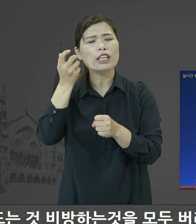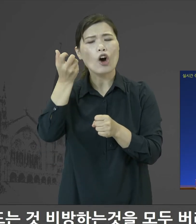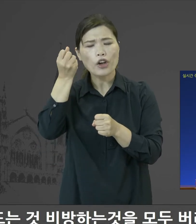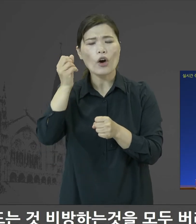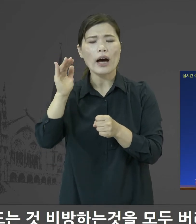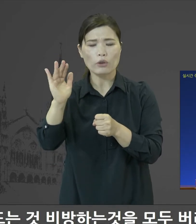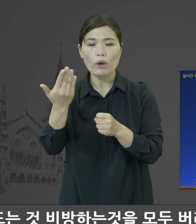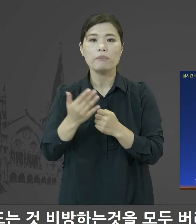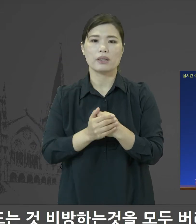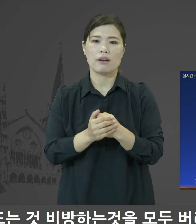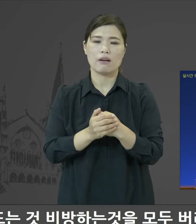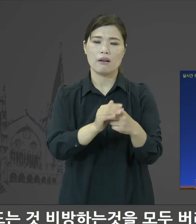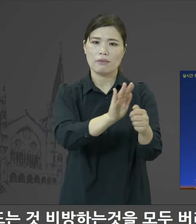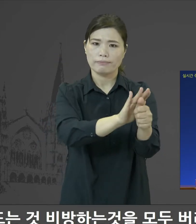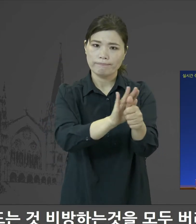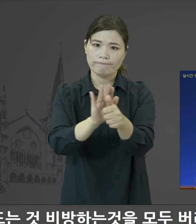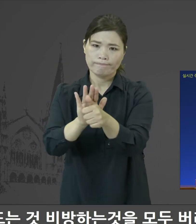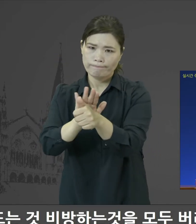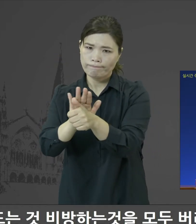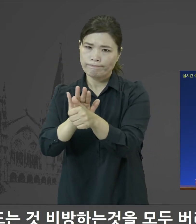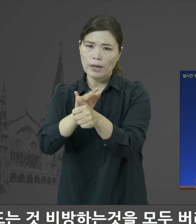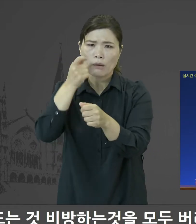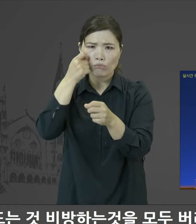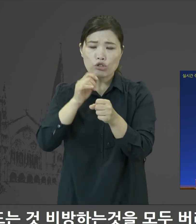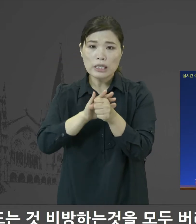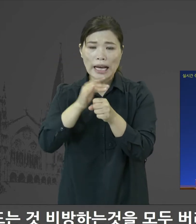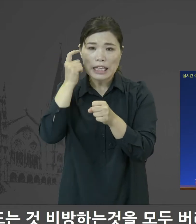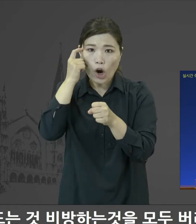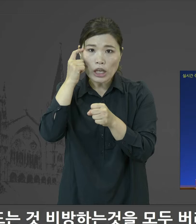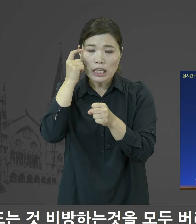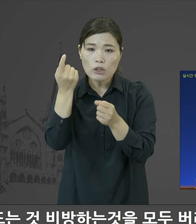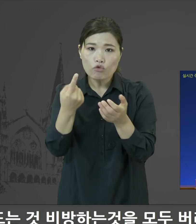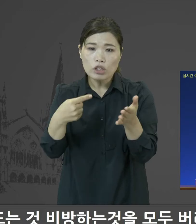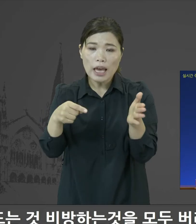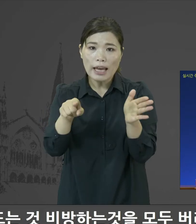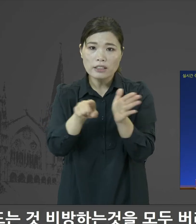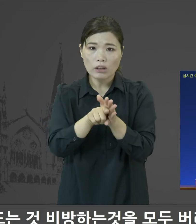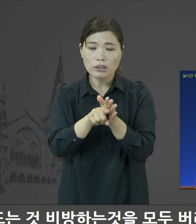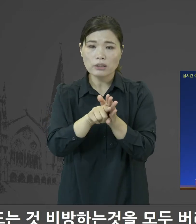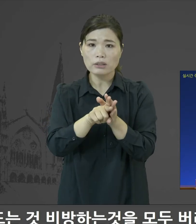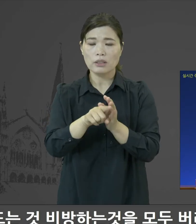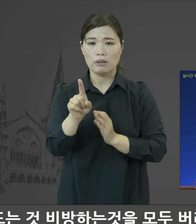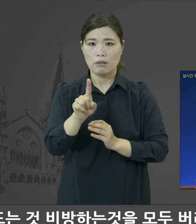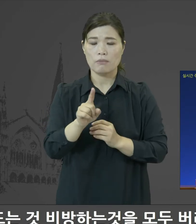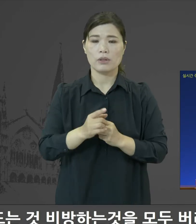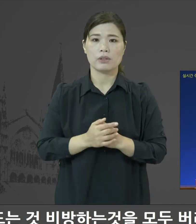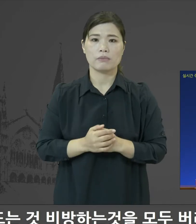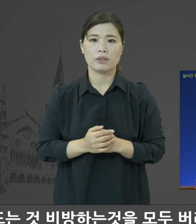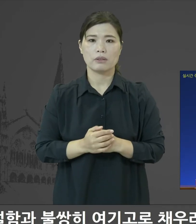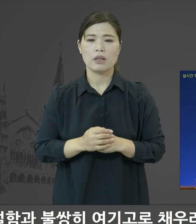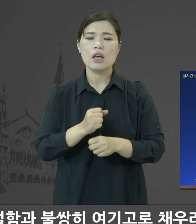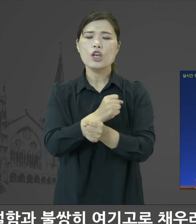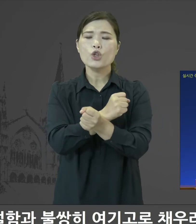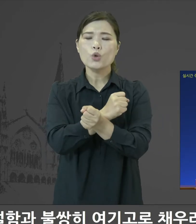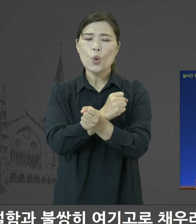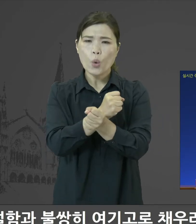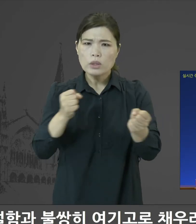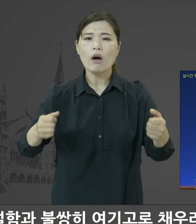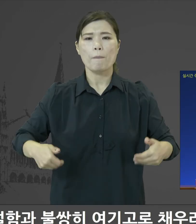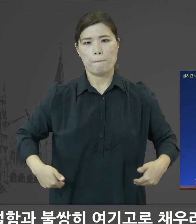서로 친절하고 불쌍히 여기려면 어떻게 해서 이 일을 이루냐면 용서함으로 그렇게 하라는